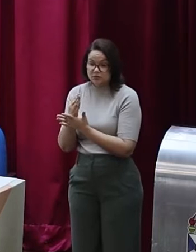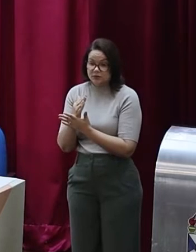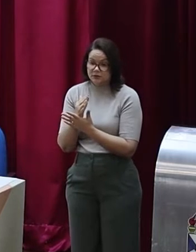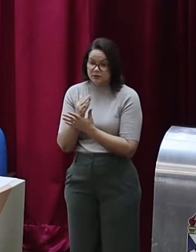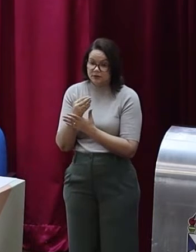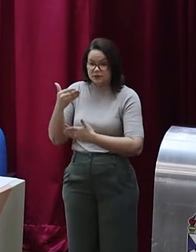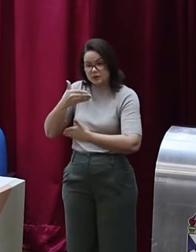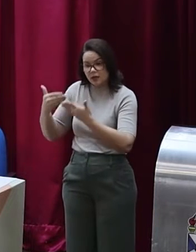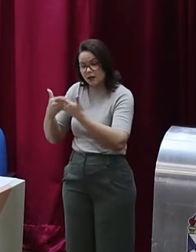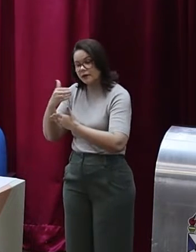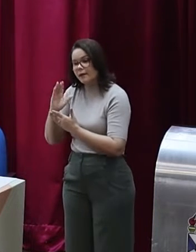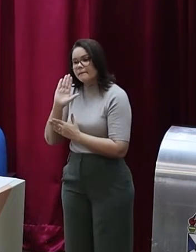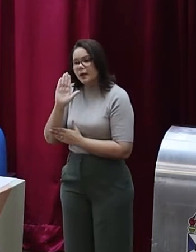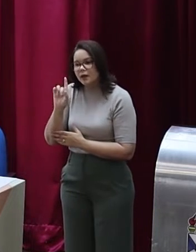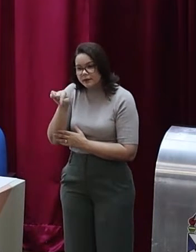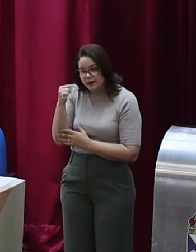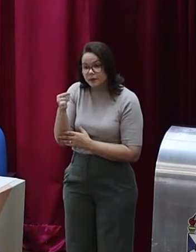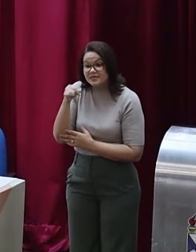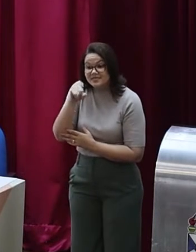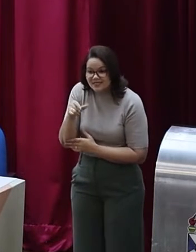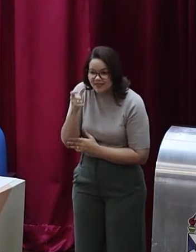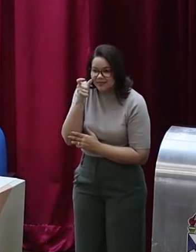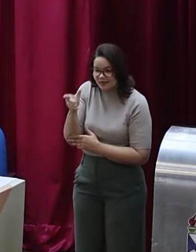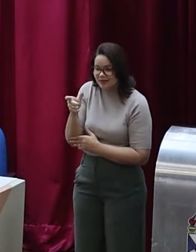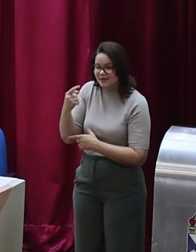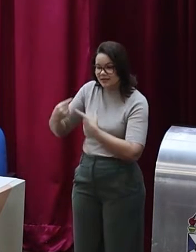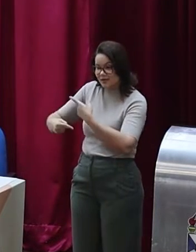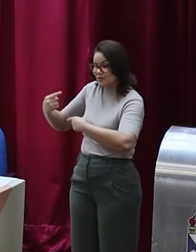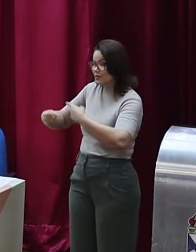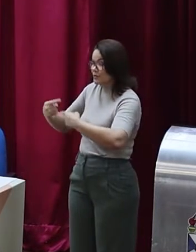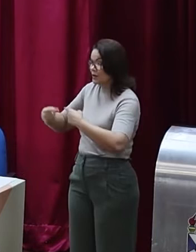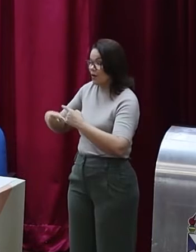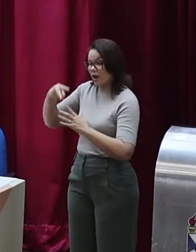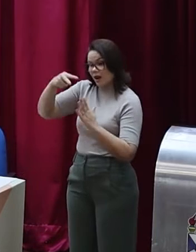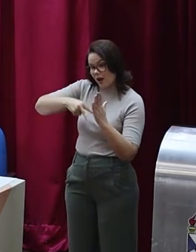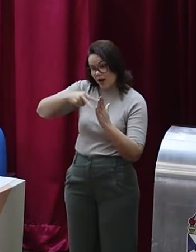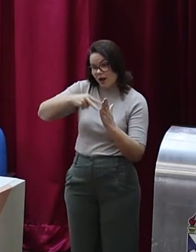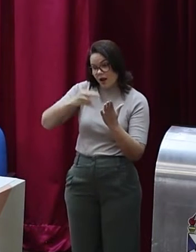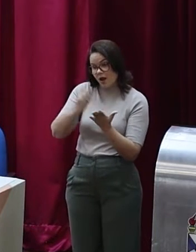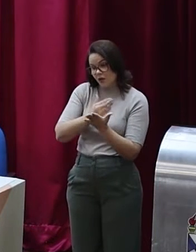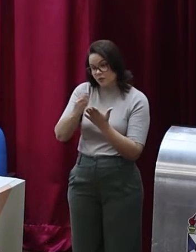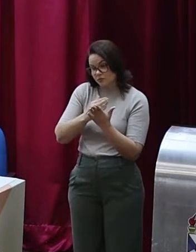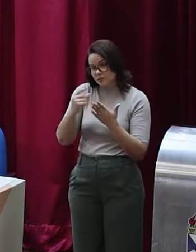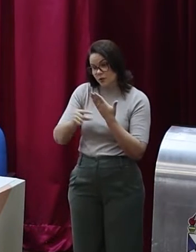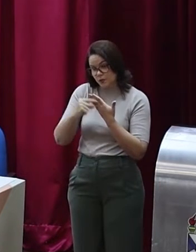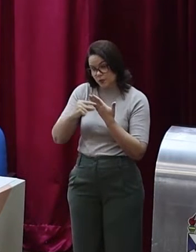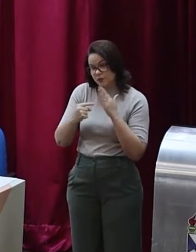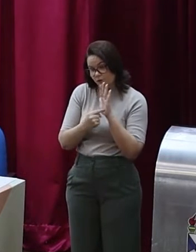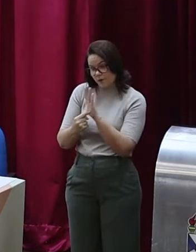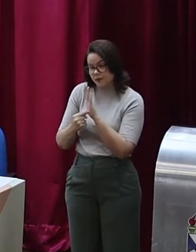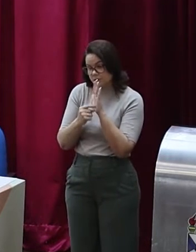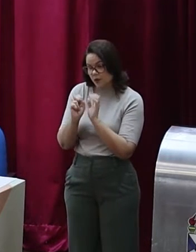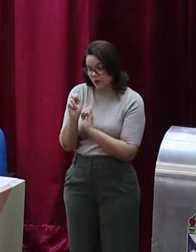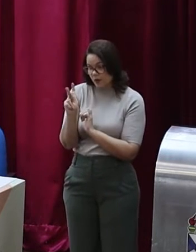que vale a pena depois, quem tiver interesse nessa discussão, fazer a leitura de alguns autores que eu vou apresentar no próximo. Você